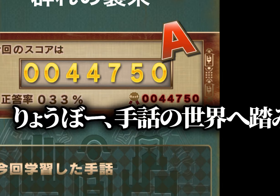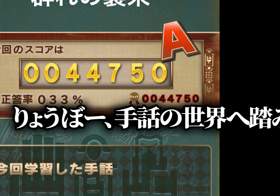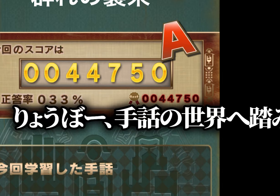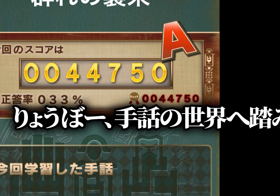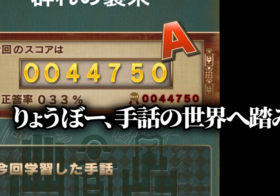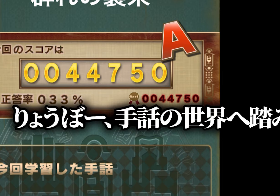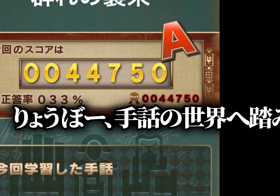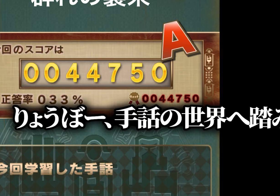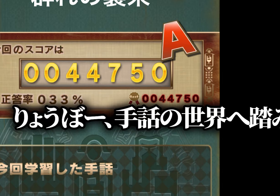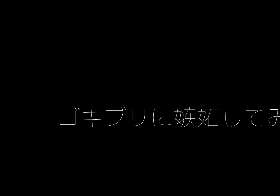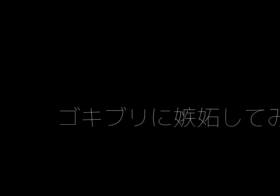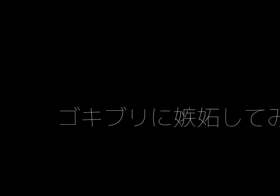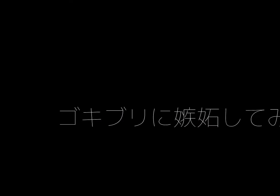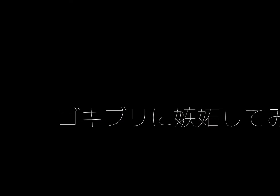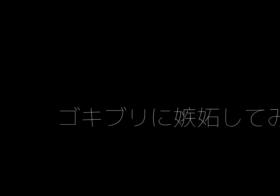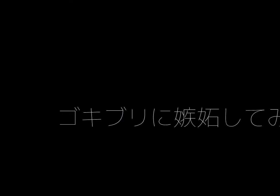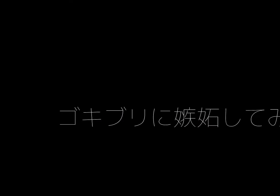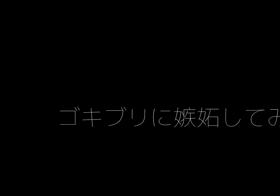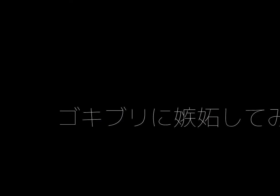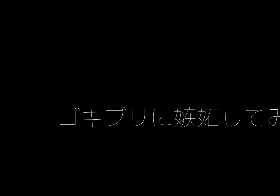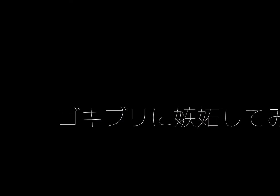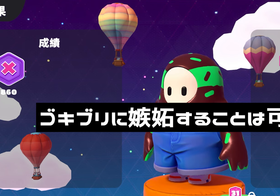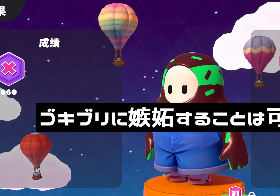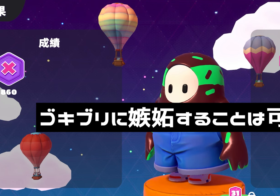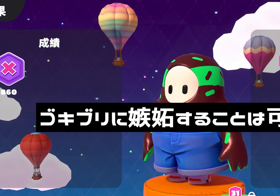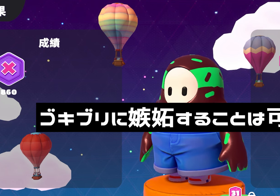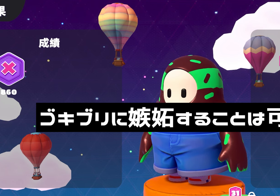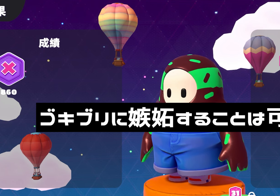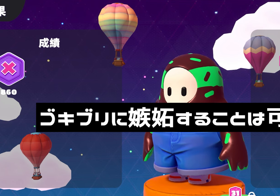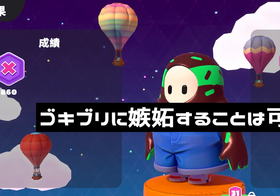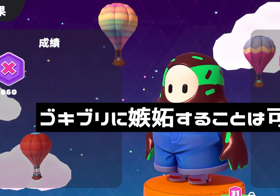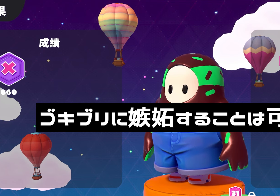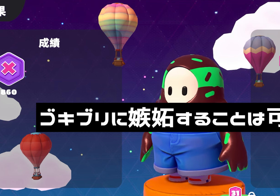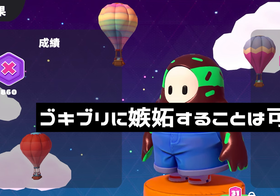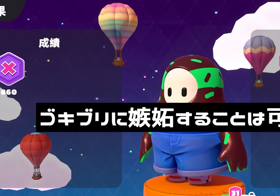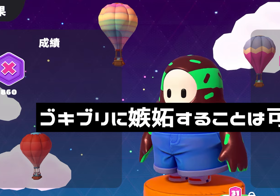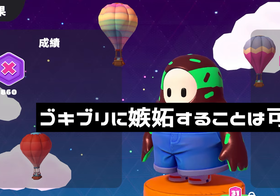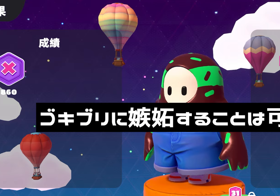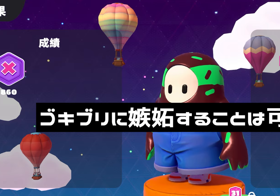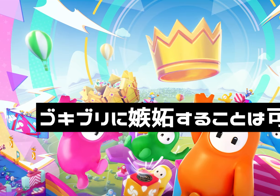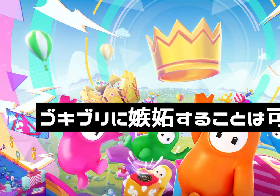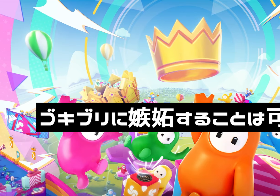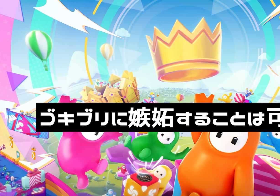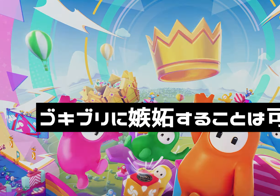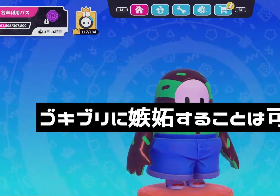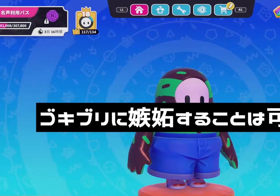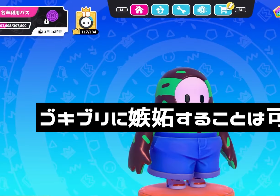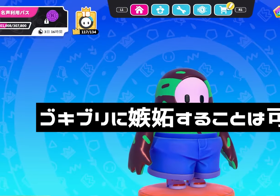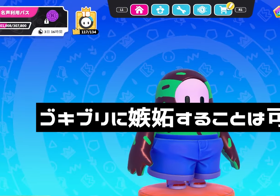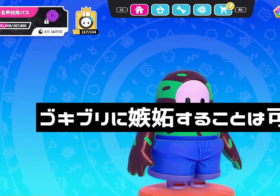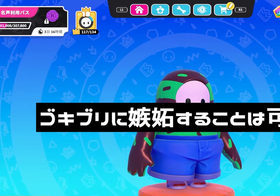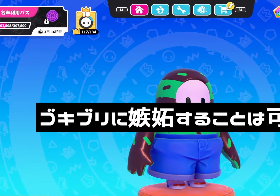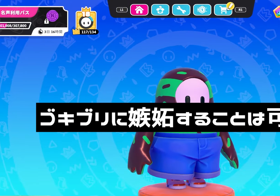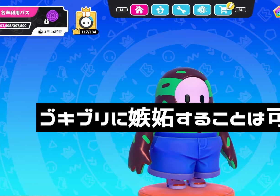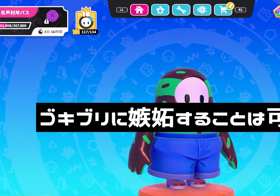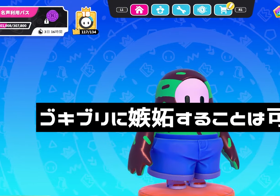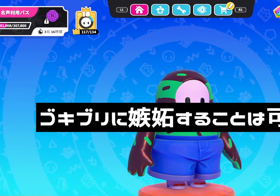デッシュアーを学んでくださいゴキブリに嫉妬してみよう検証人間はゴキブリに嫉妬することができるか